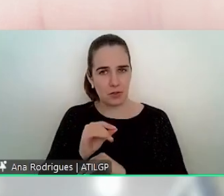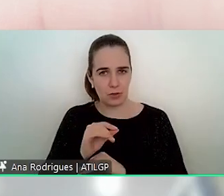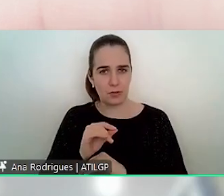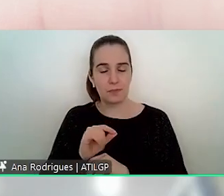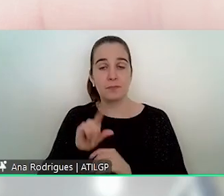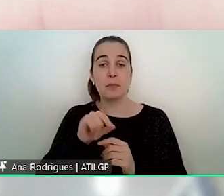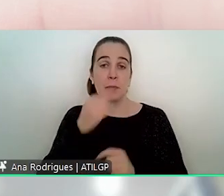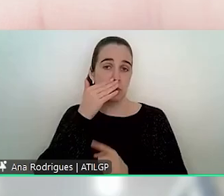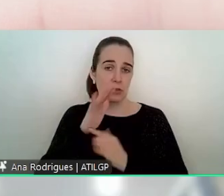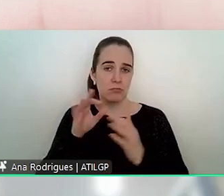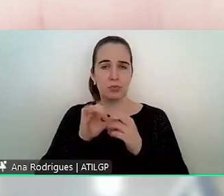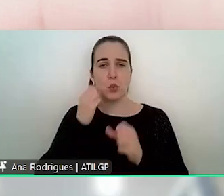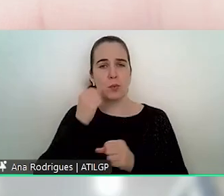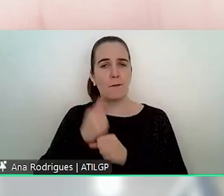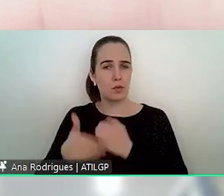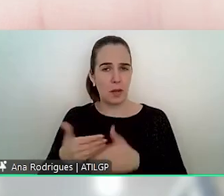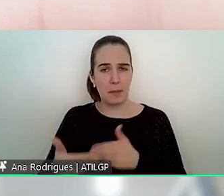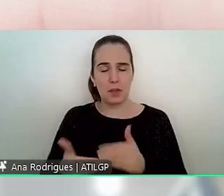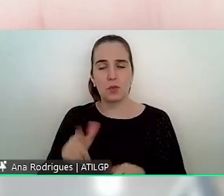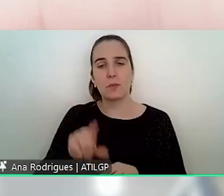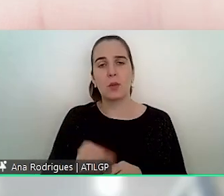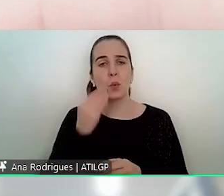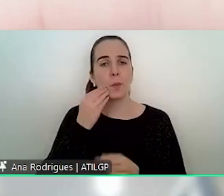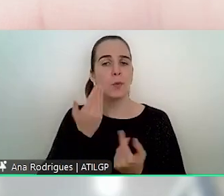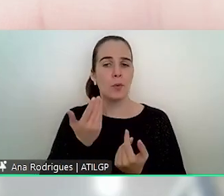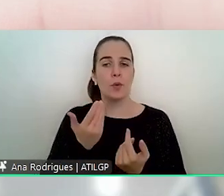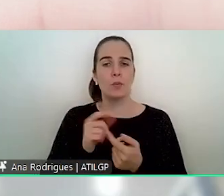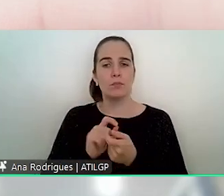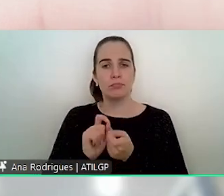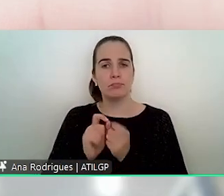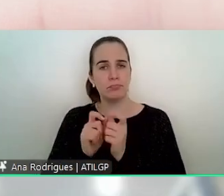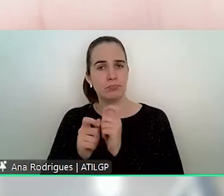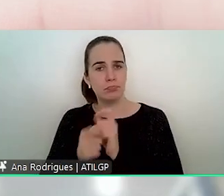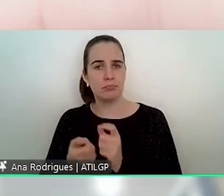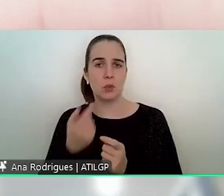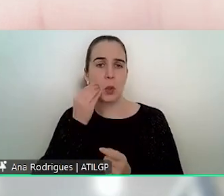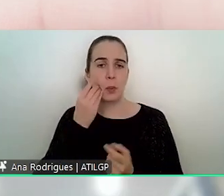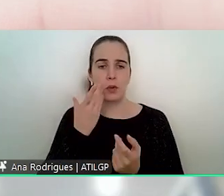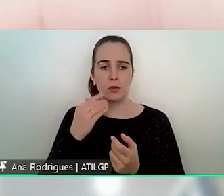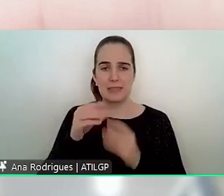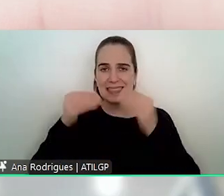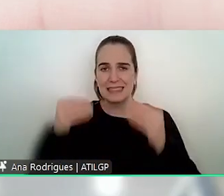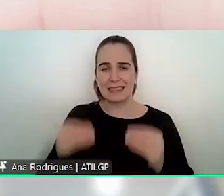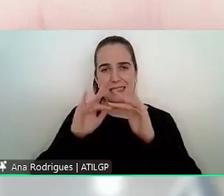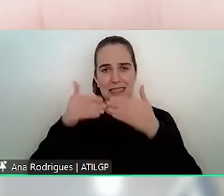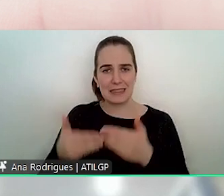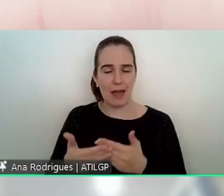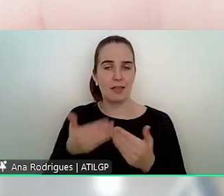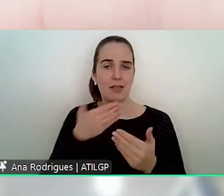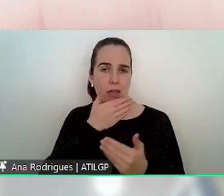vista da funcionalidade e do manuseamento do próprio site.